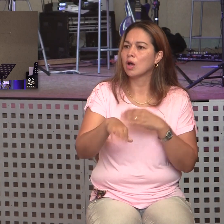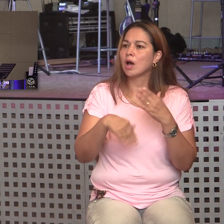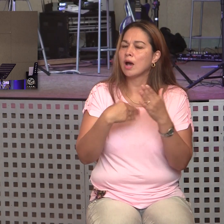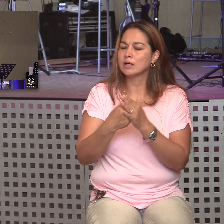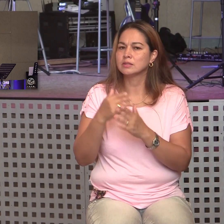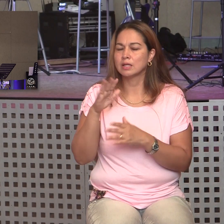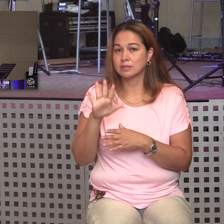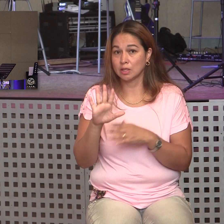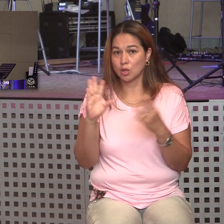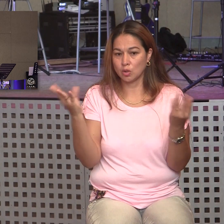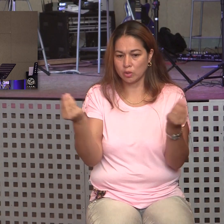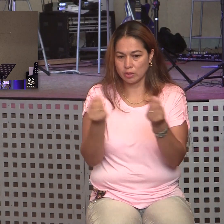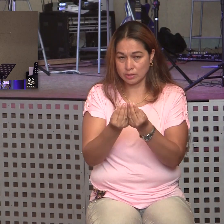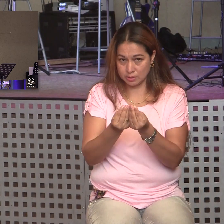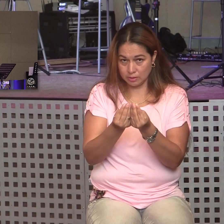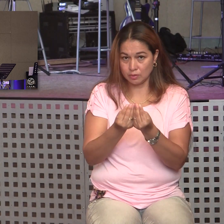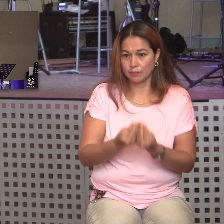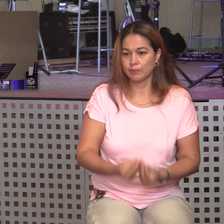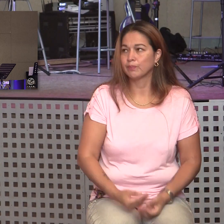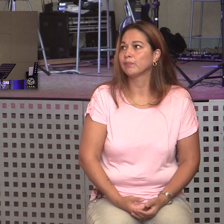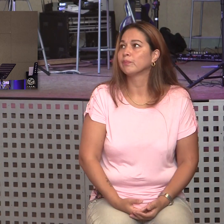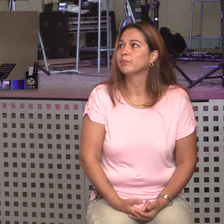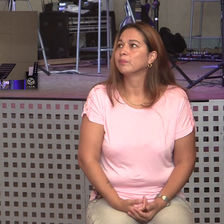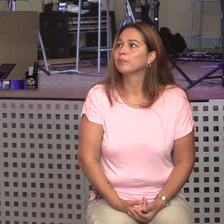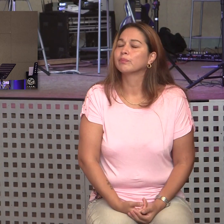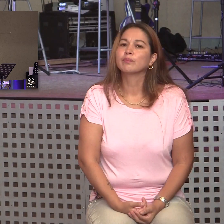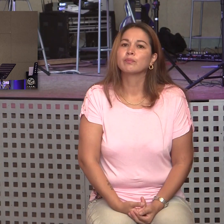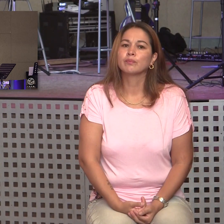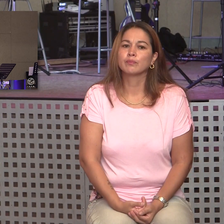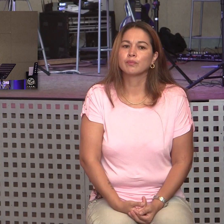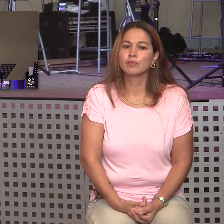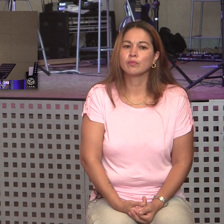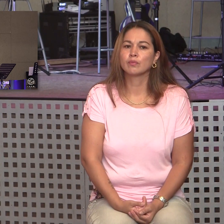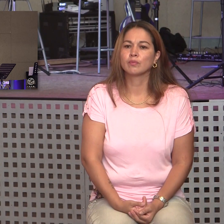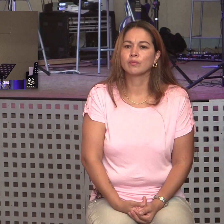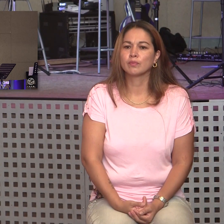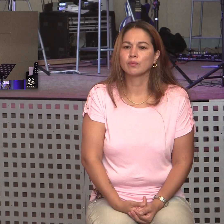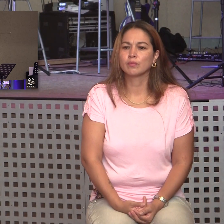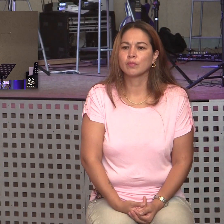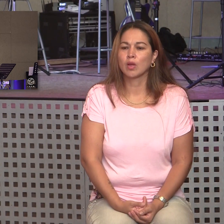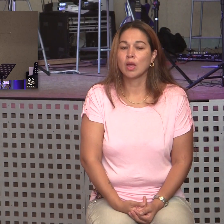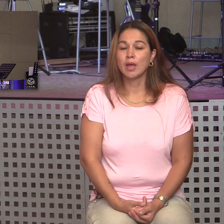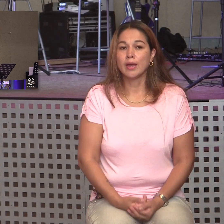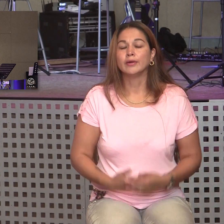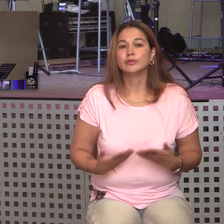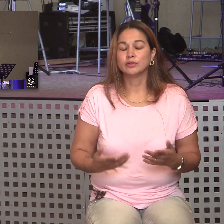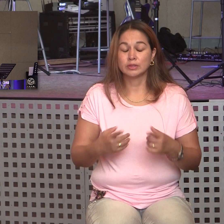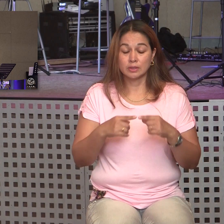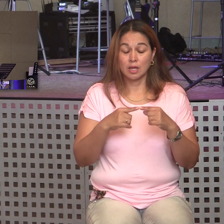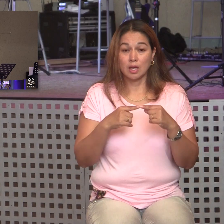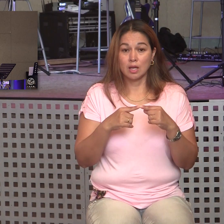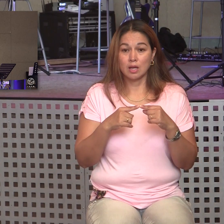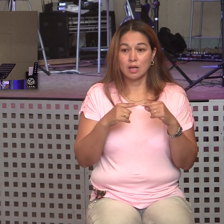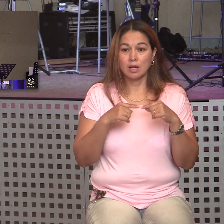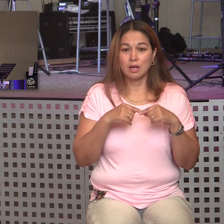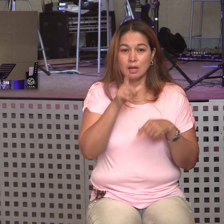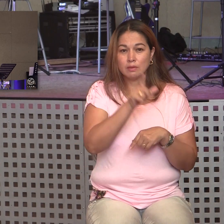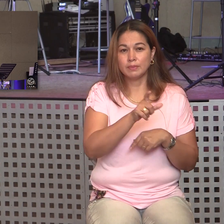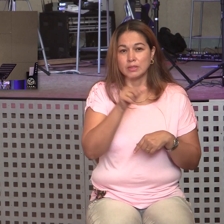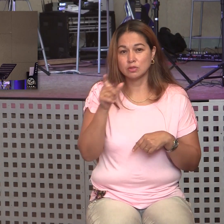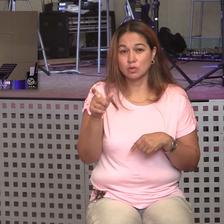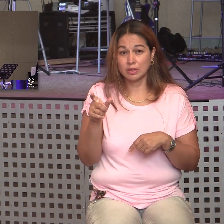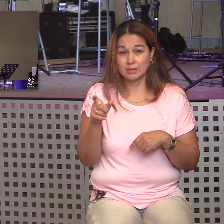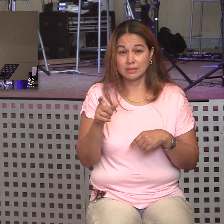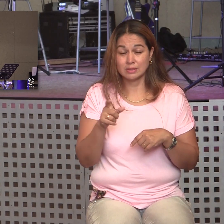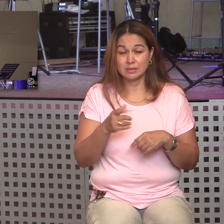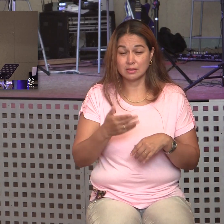Hasta el 5. Aconteció al día siguiente que se reunieron en Jerusalén los gobernantes, los ancianos y los